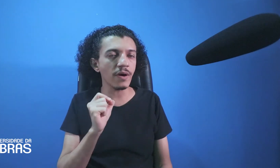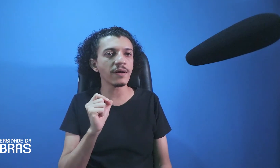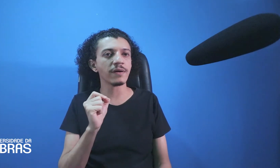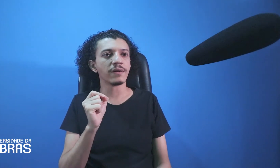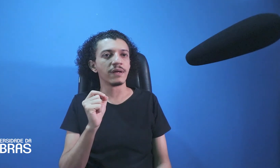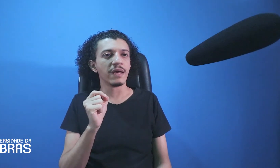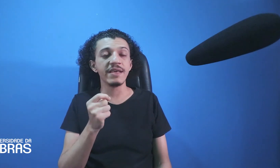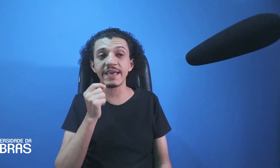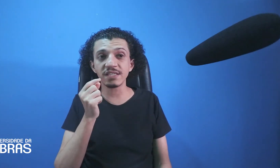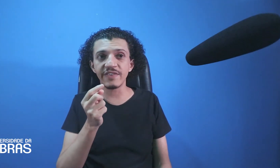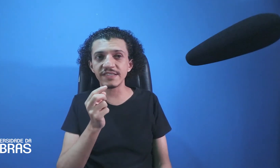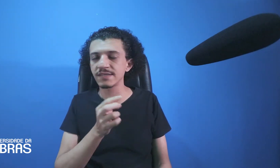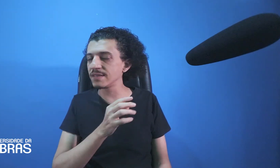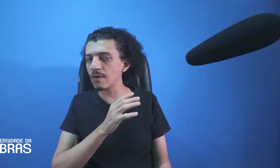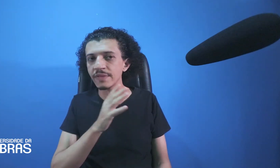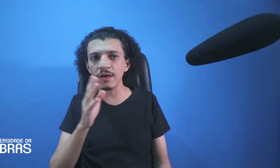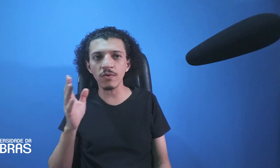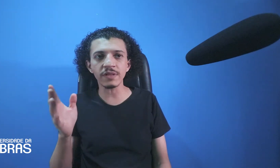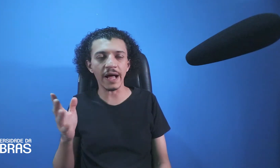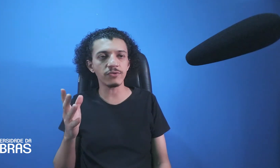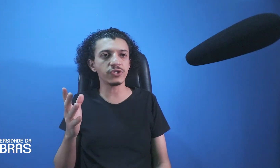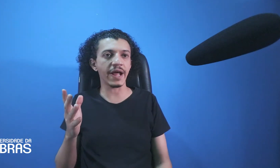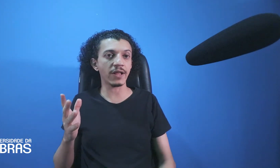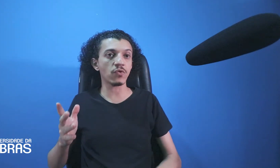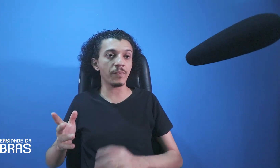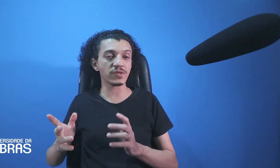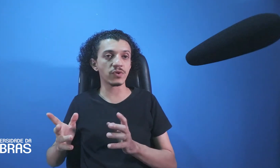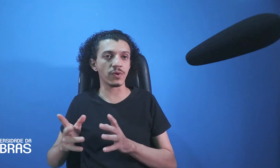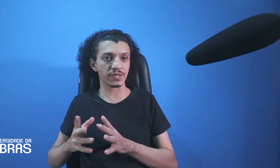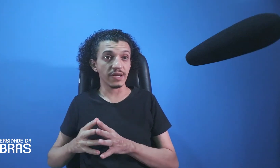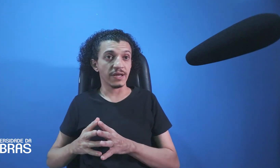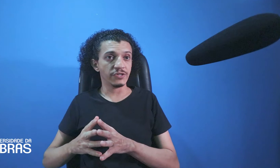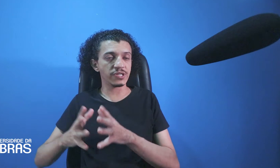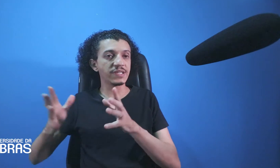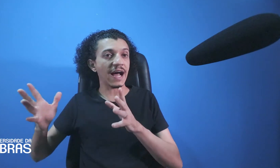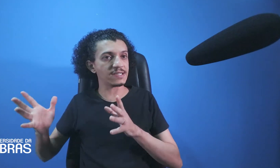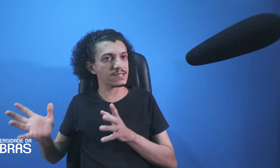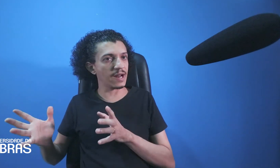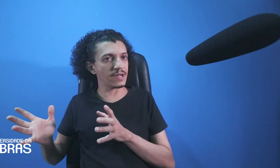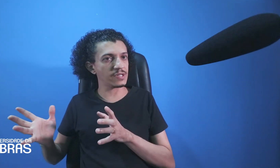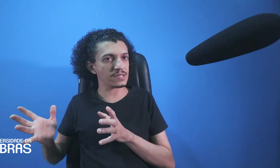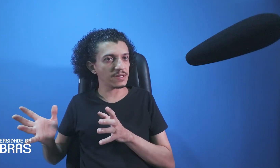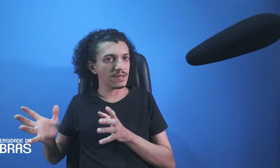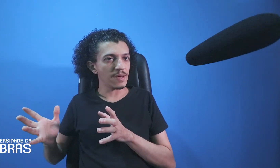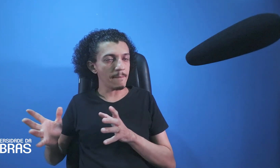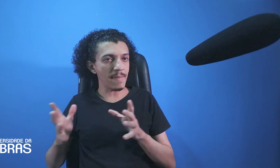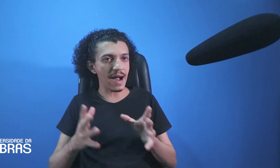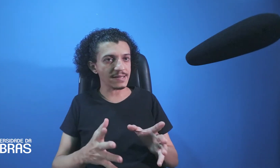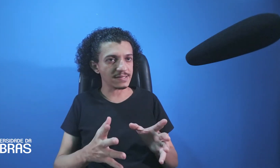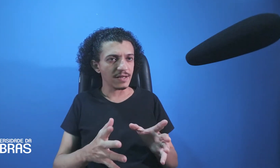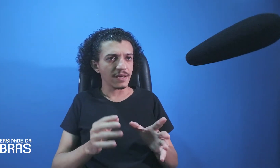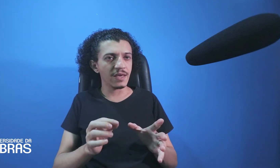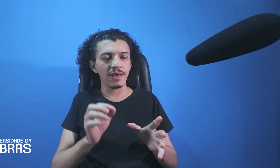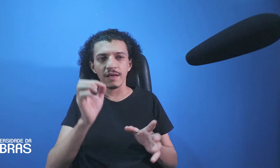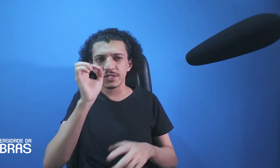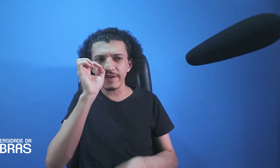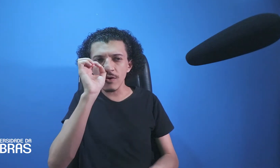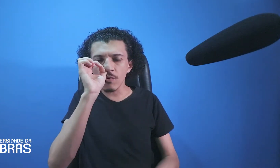interior, e que às vezes não têm contato direto com pessoas de cidades grandes, mas que tiveram